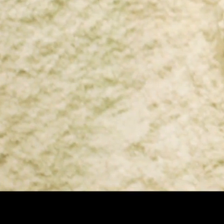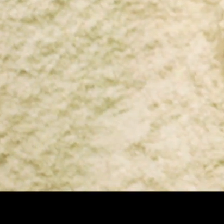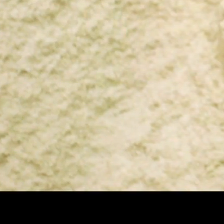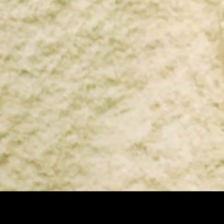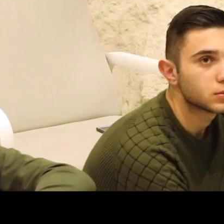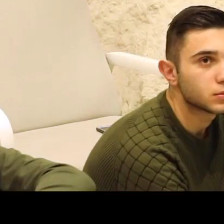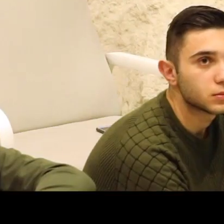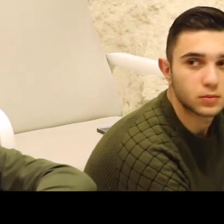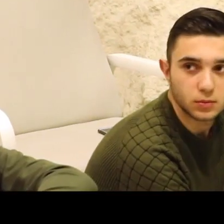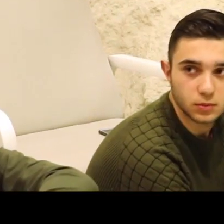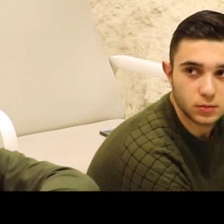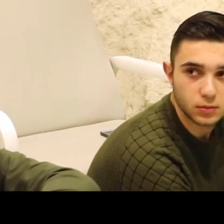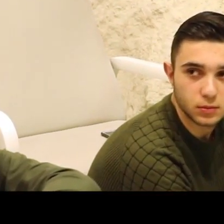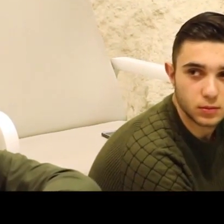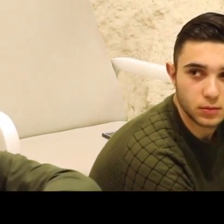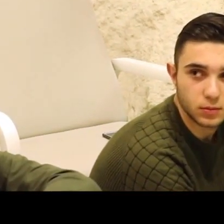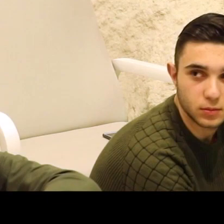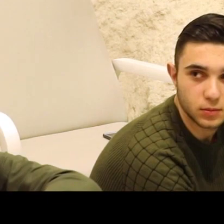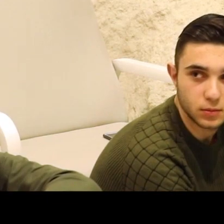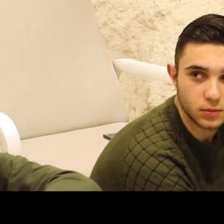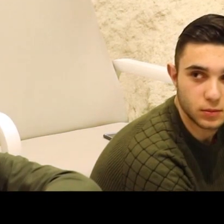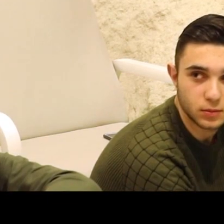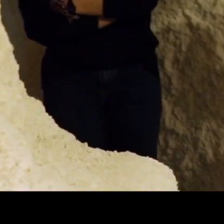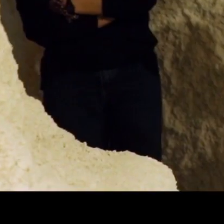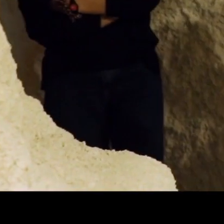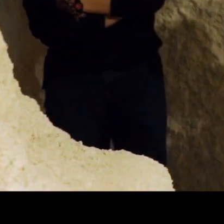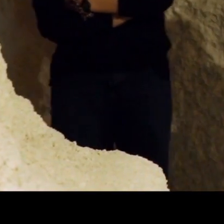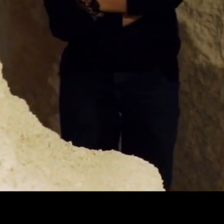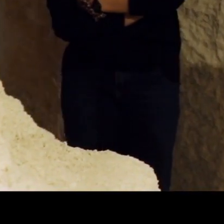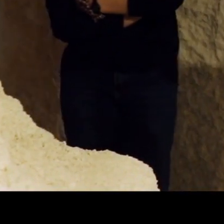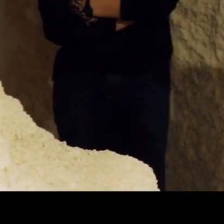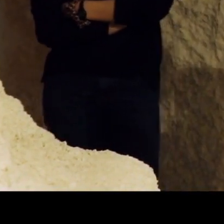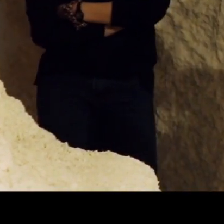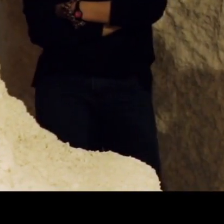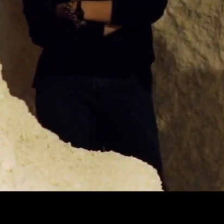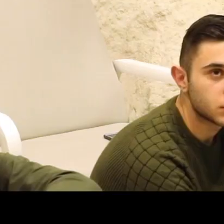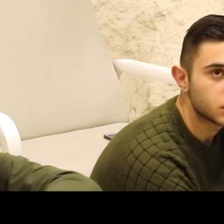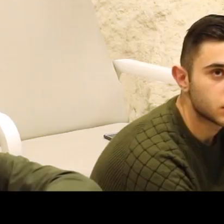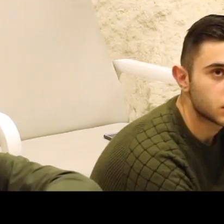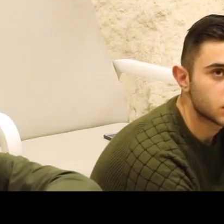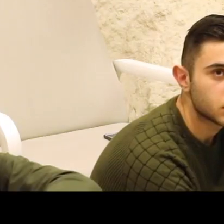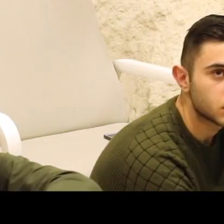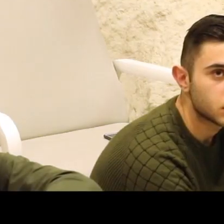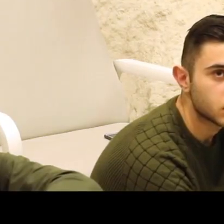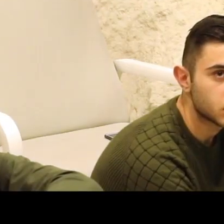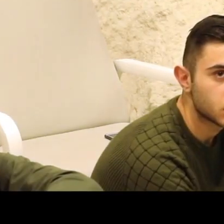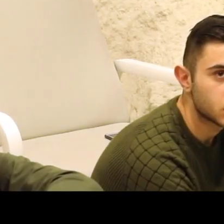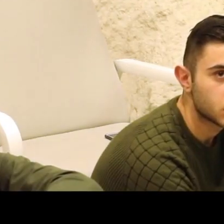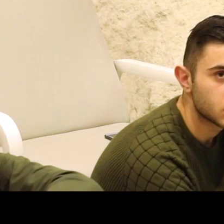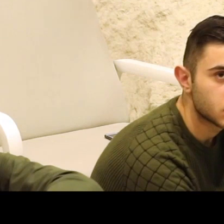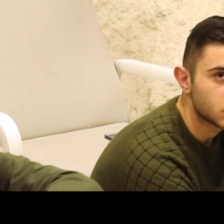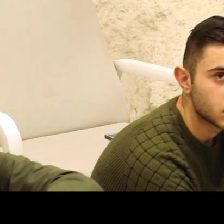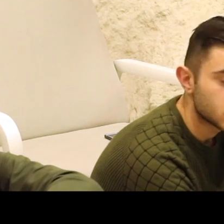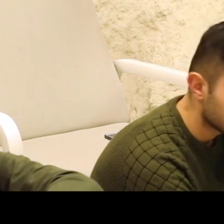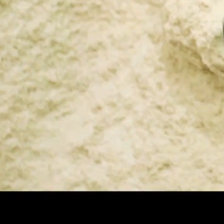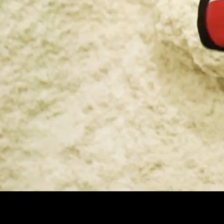շնորհակալություն Ակումբին, նշել նաև Արմինեին, որի դասեր իմ համար պարզապես բացահայտում էին, որը որ ինձ տվեց շատ